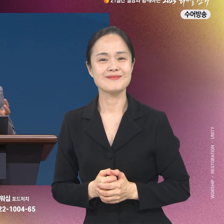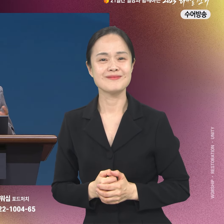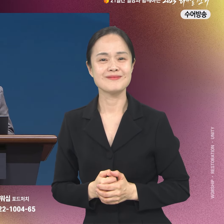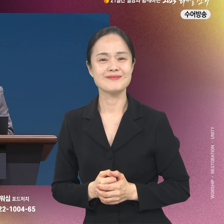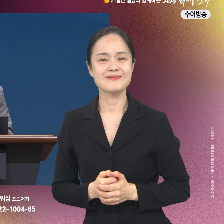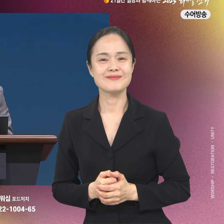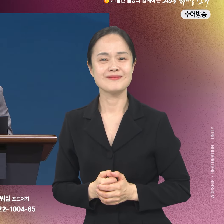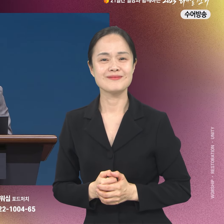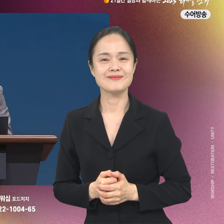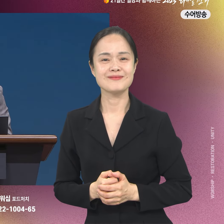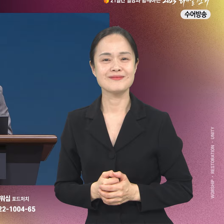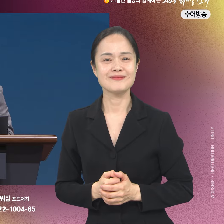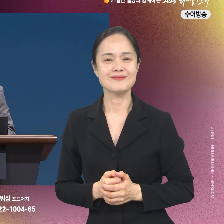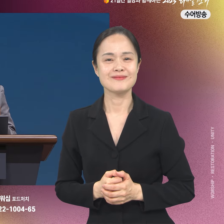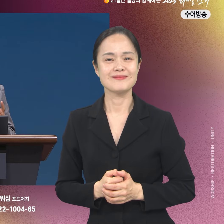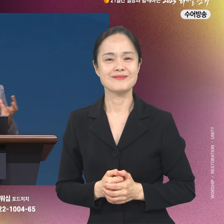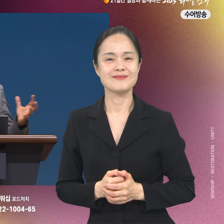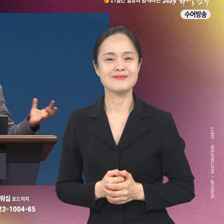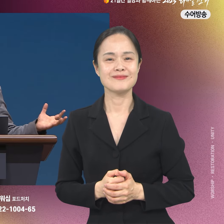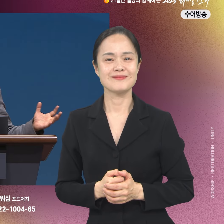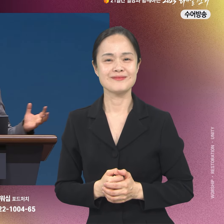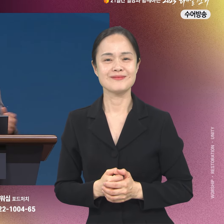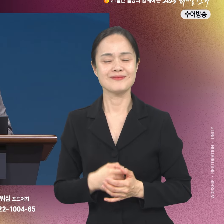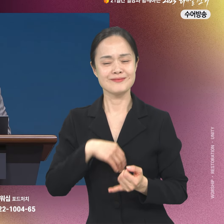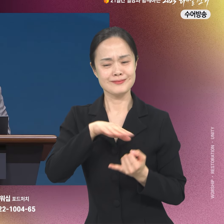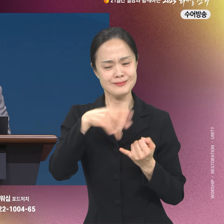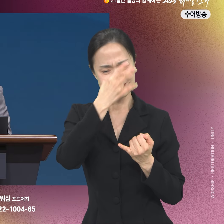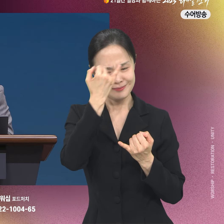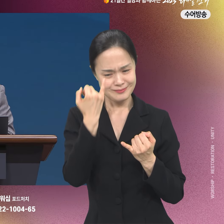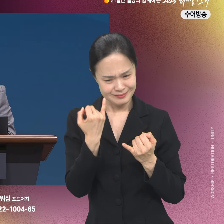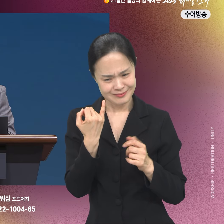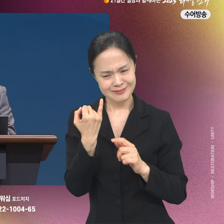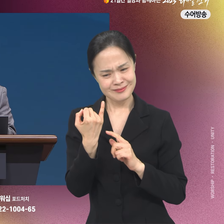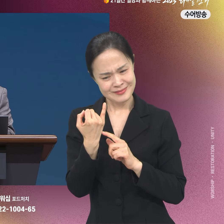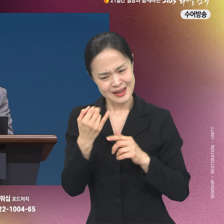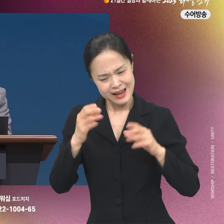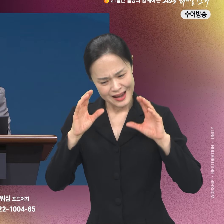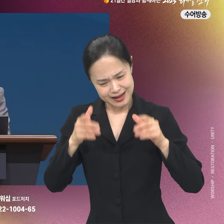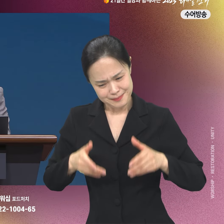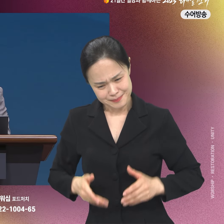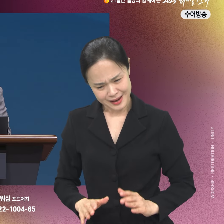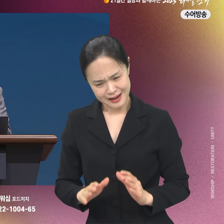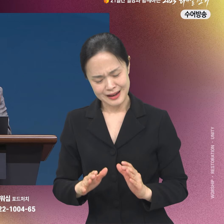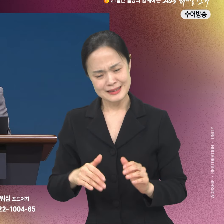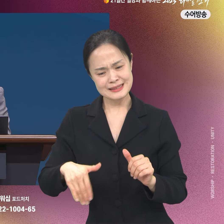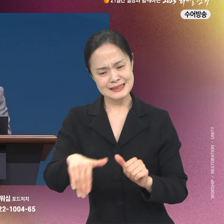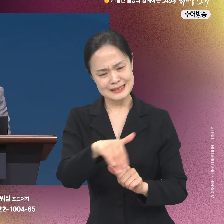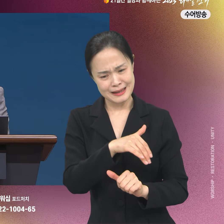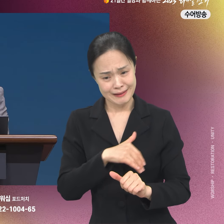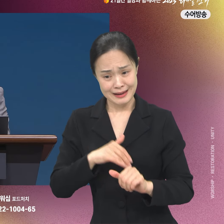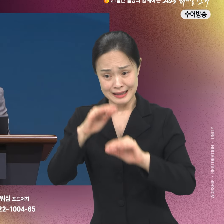동정녀 마리아 탄생 부분 너무 복잡하고 이야기가 길어지죠. 뺄 수밖에 없죠.